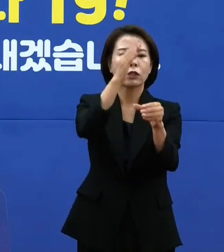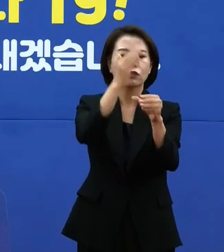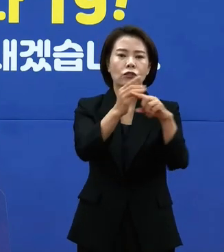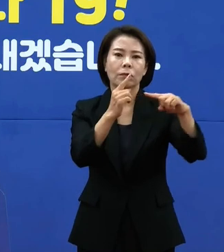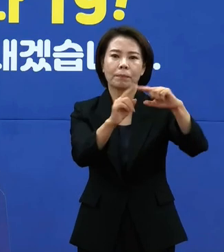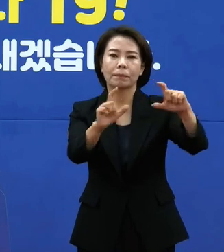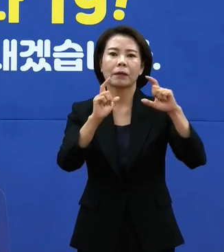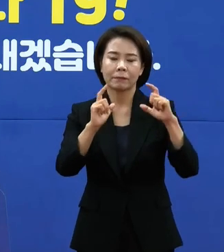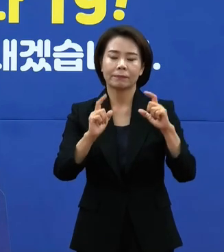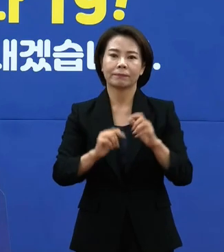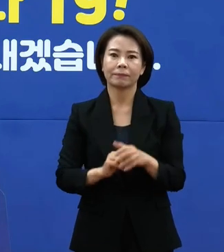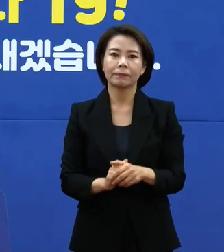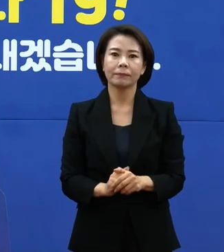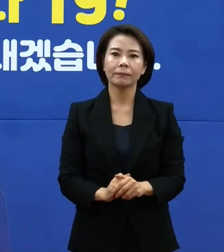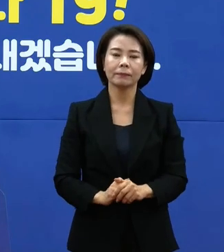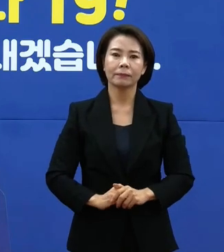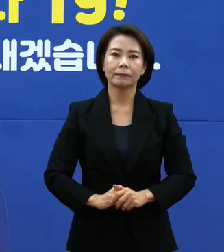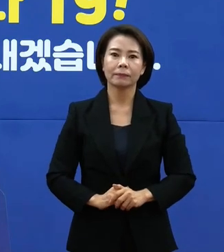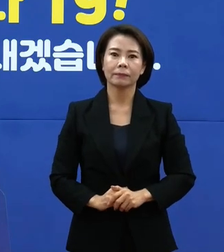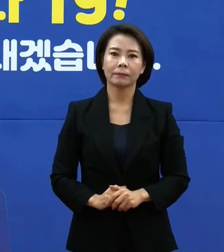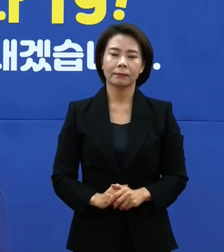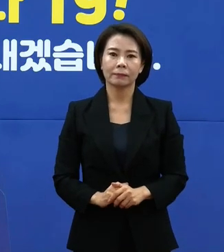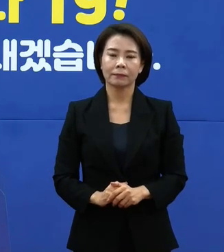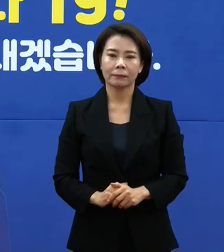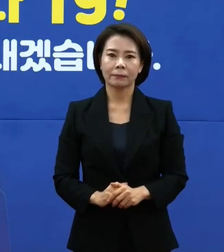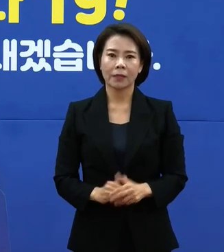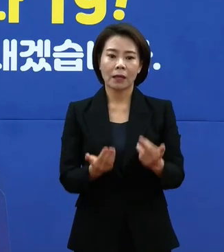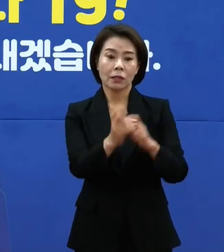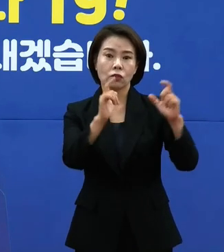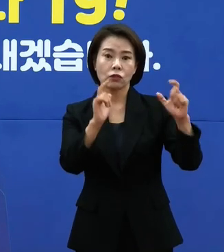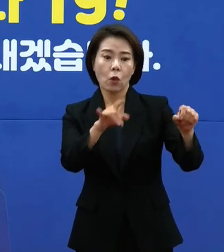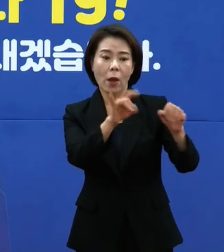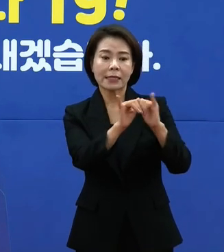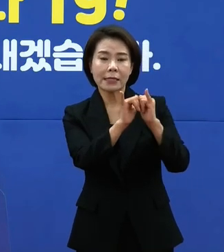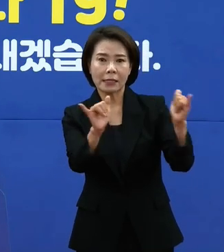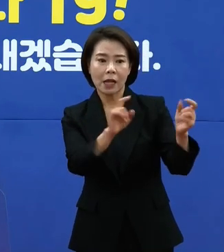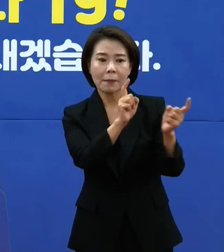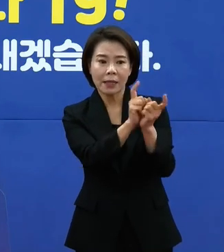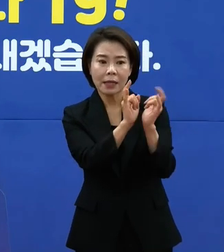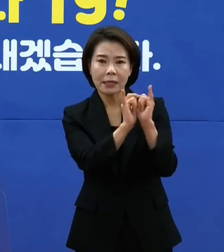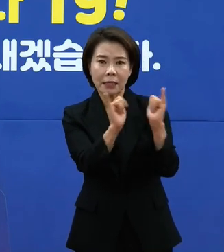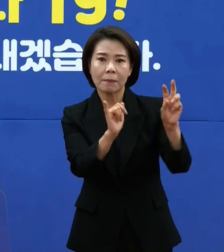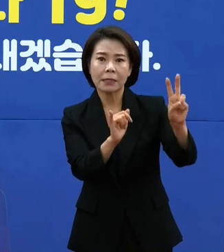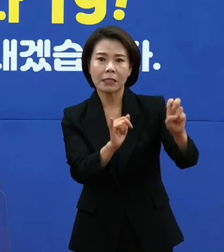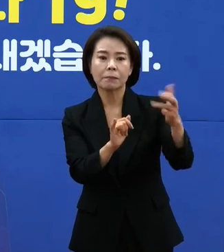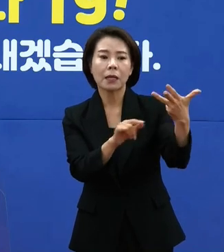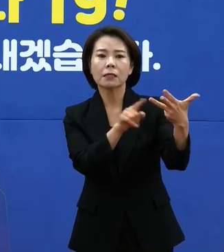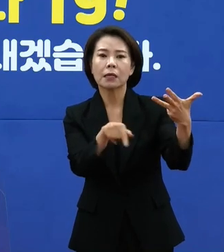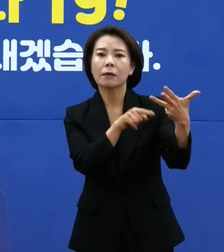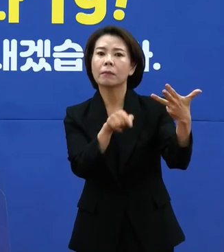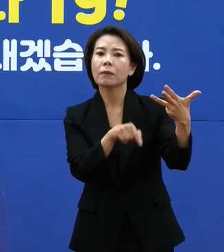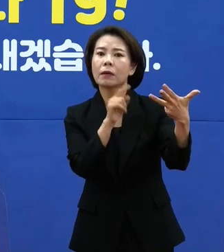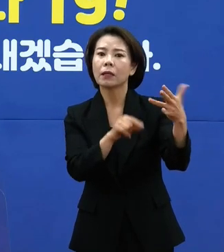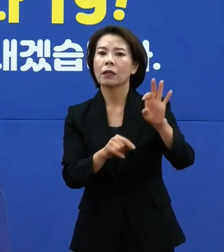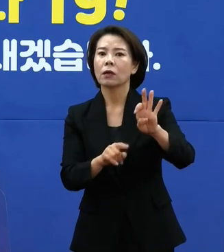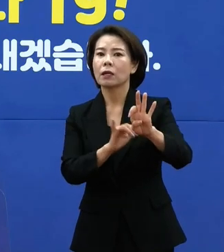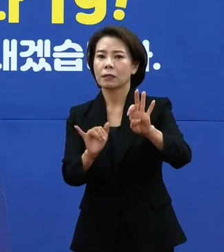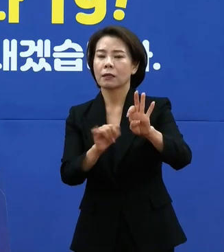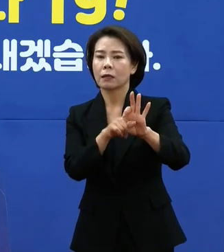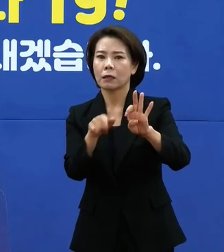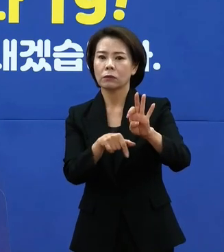양성 판정을 받았습니다. 특히 제주 지역 확진자의 접촉자 28명 중